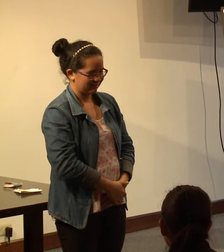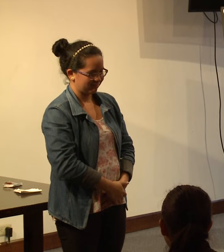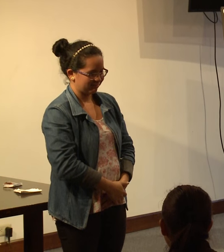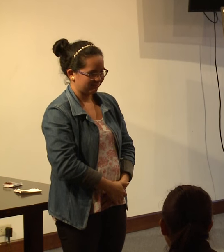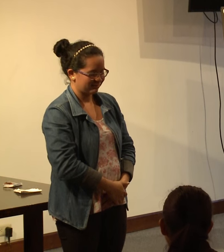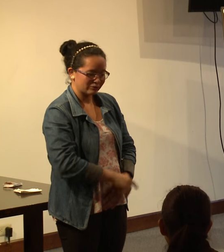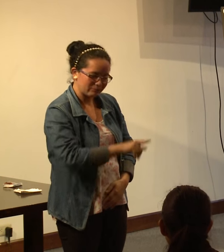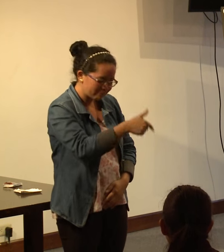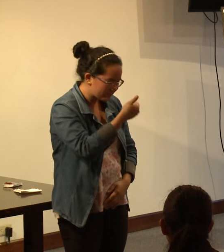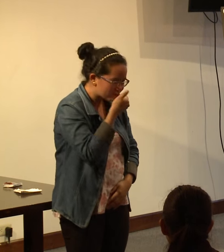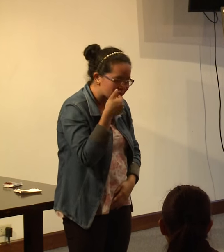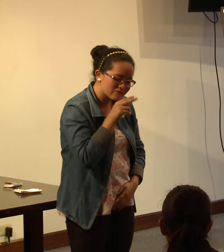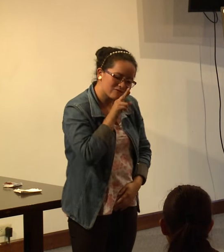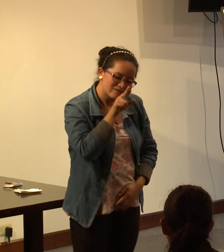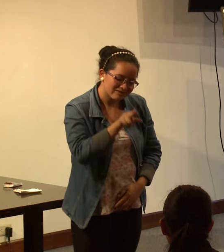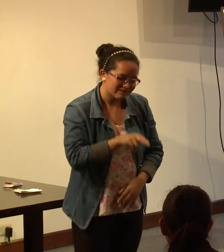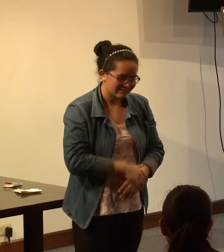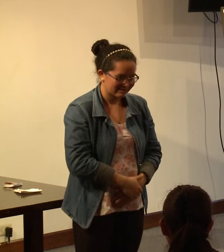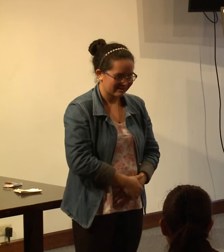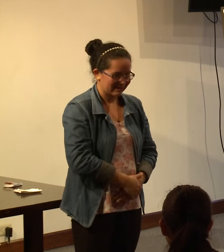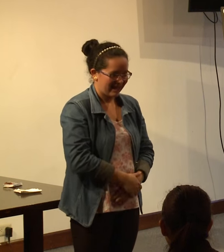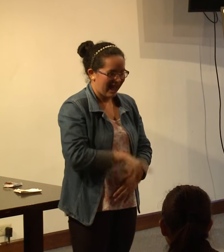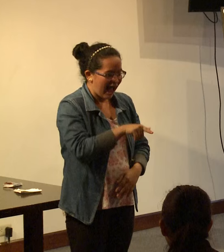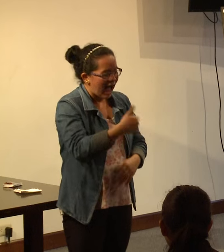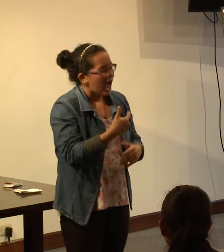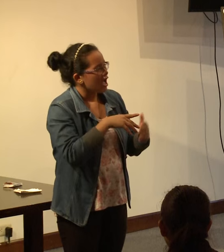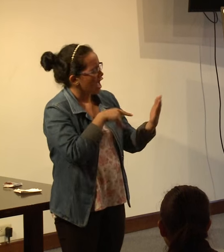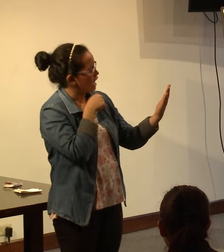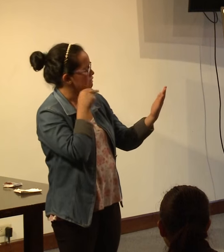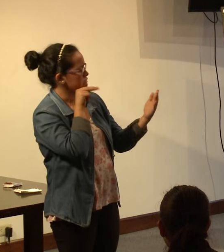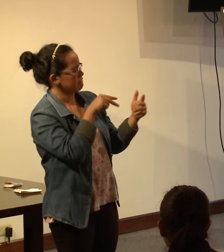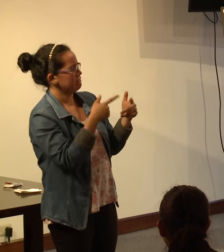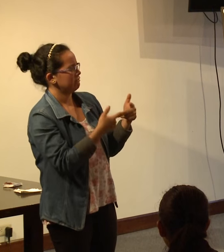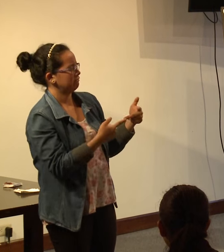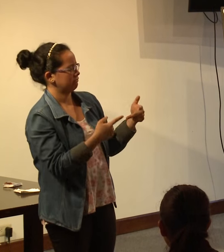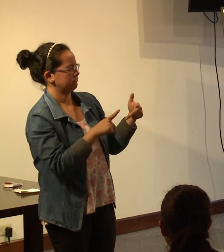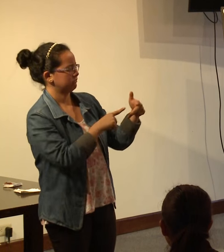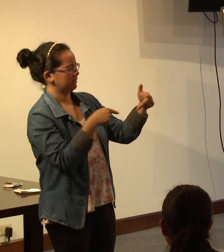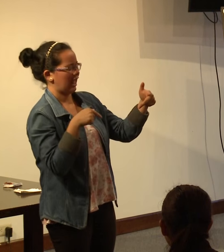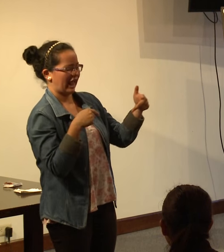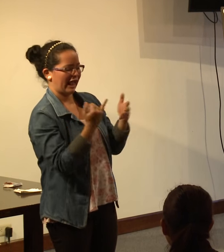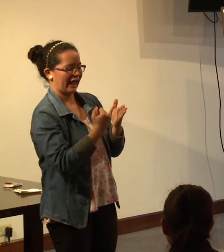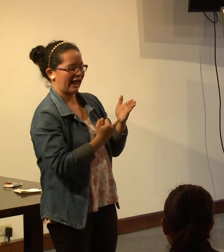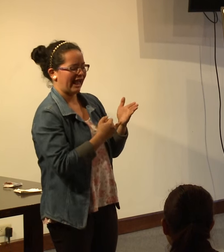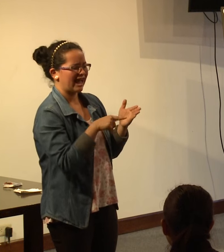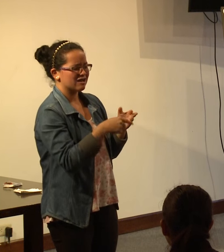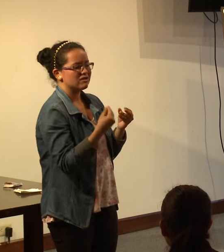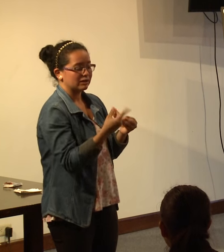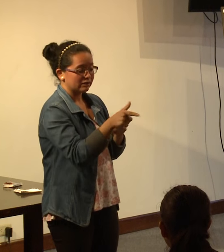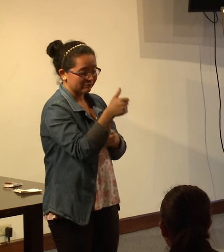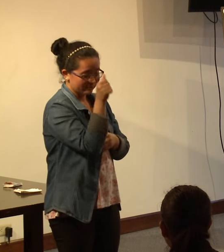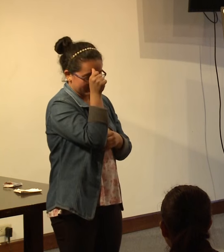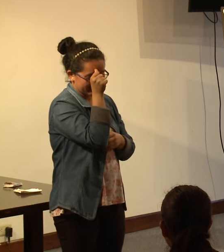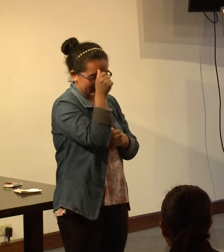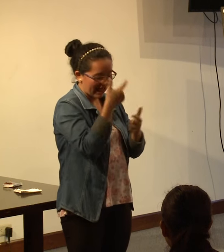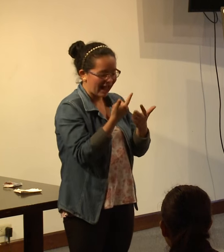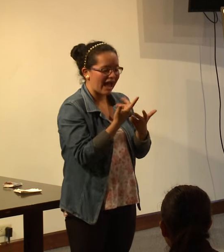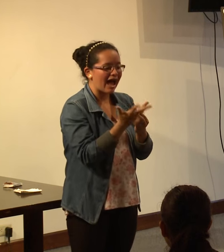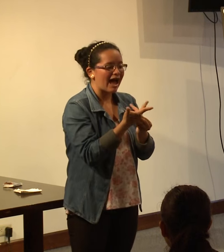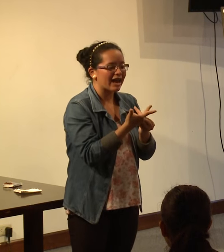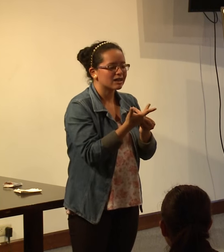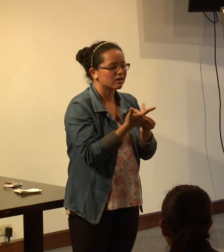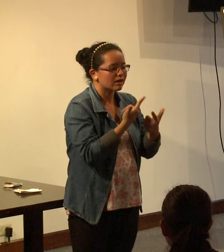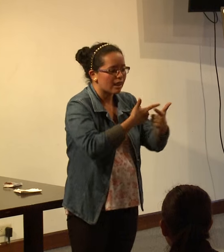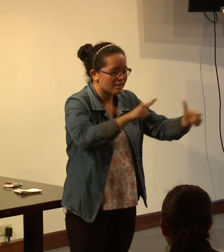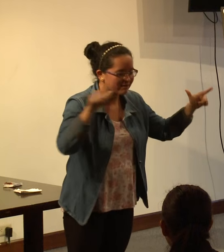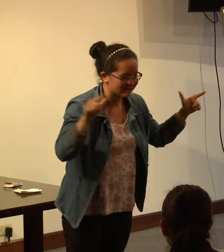me va a ir a mí como alumno? Pues bien. Y si estamos diciendo que el arte sirve para la emancipación, ¿estaríamos siendo coherentes con la emancipación cuando estoy diciéndole al niño,